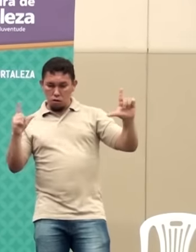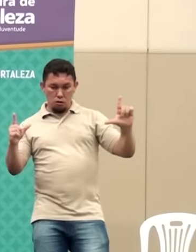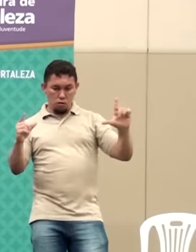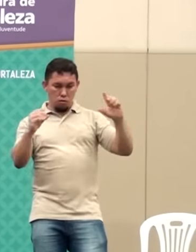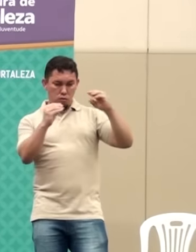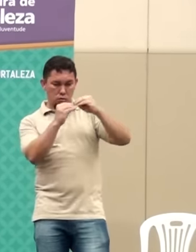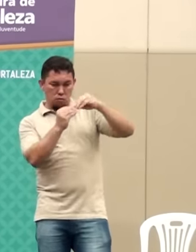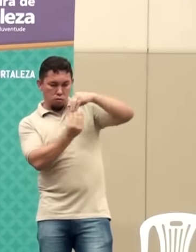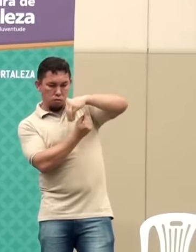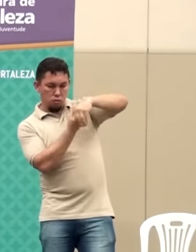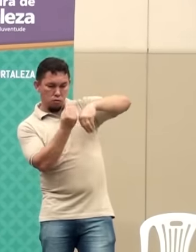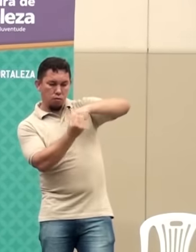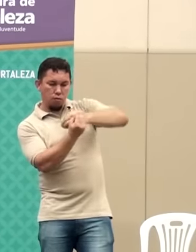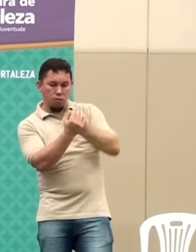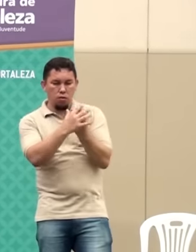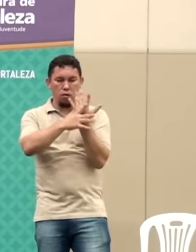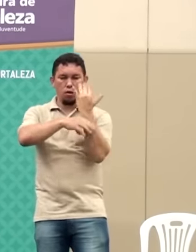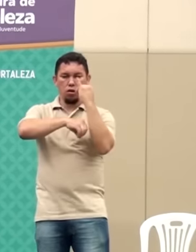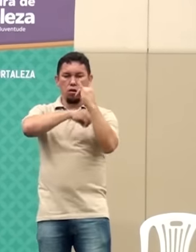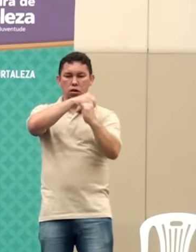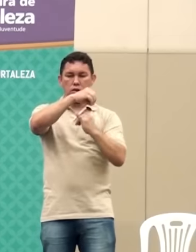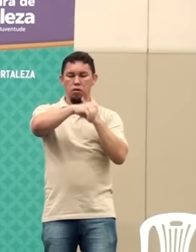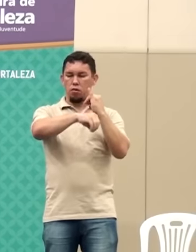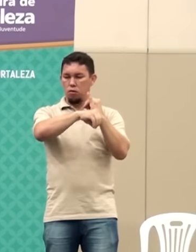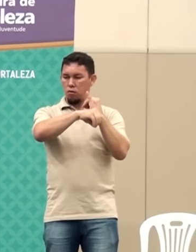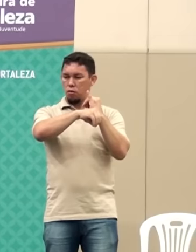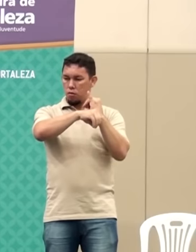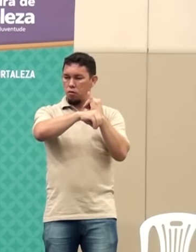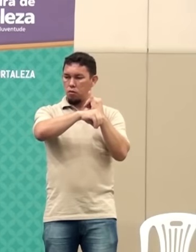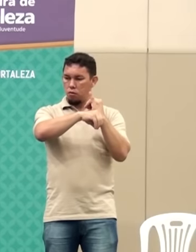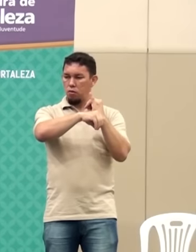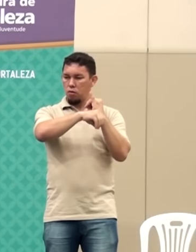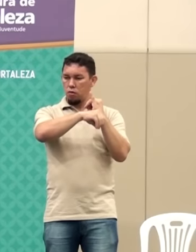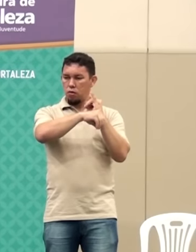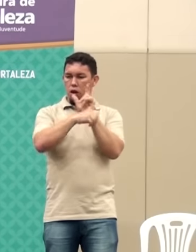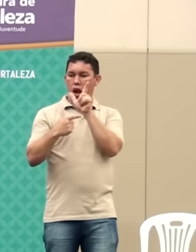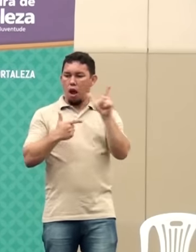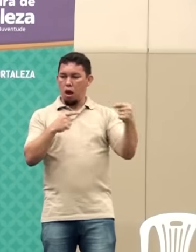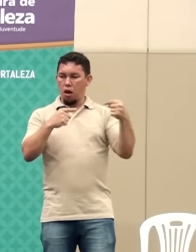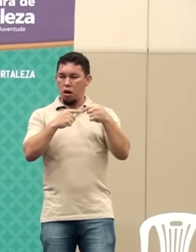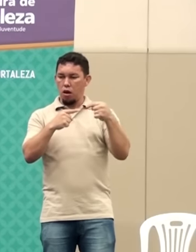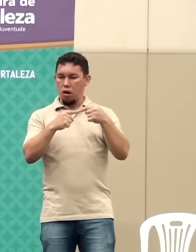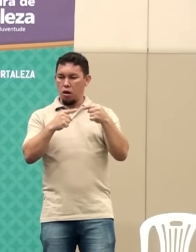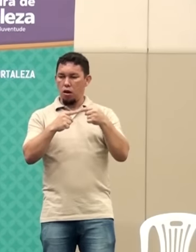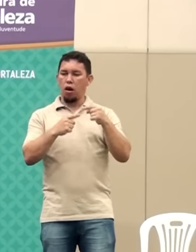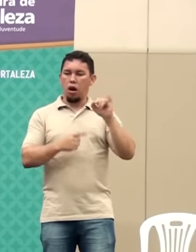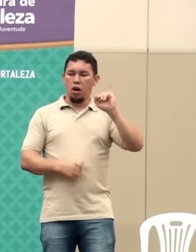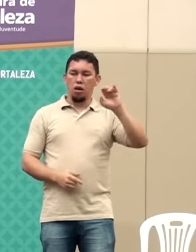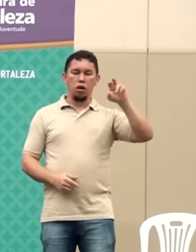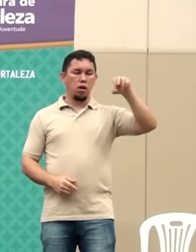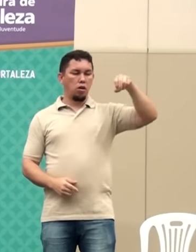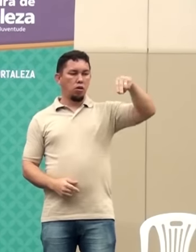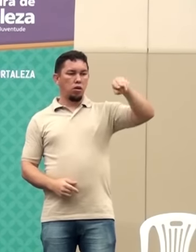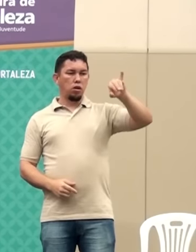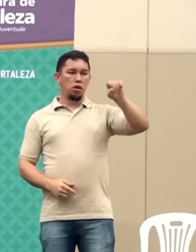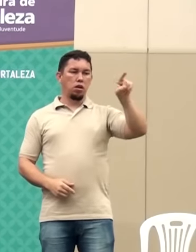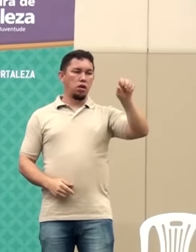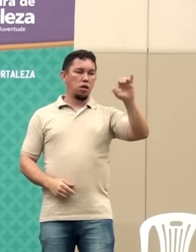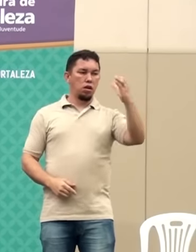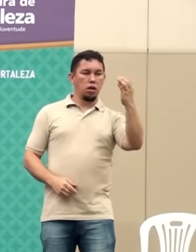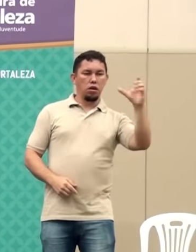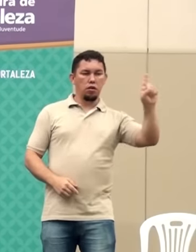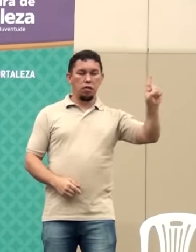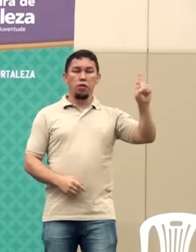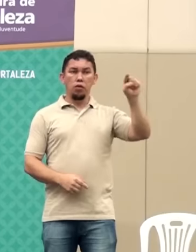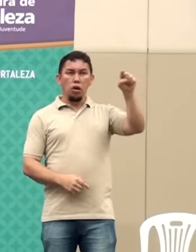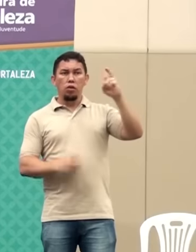si, formam íons. Esse processo ele vai ser denominado de ionização. Eu acho que você já